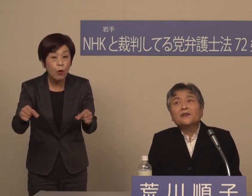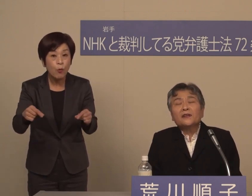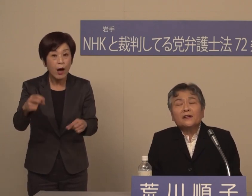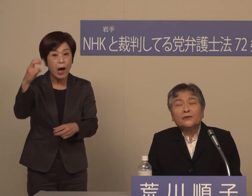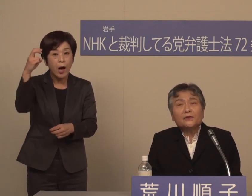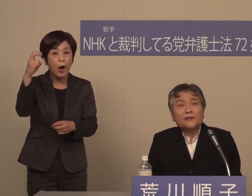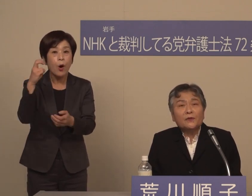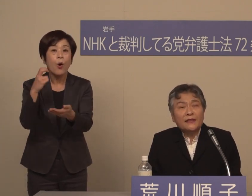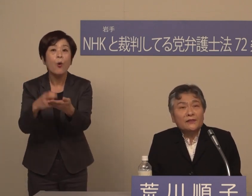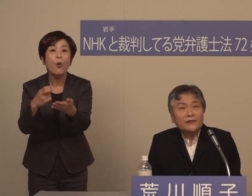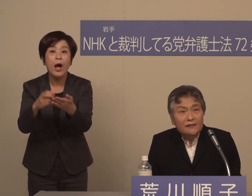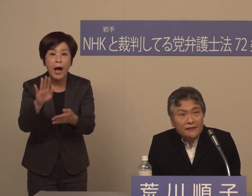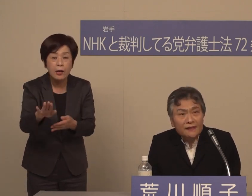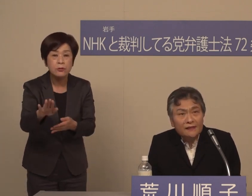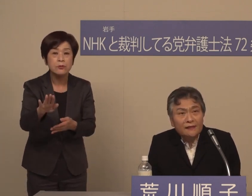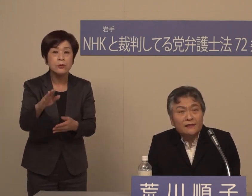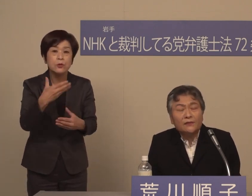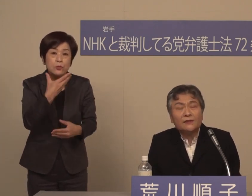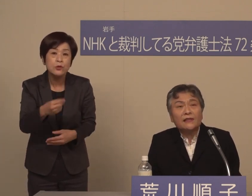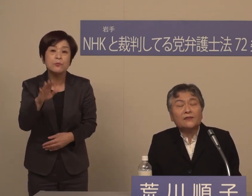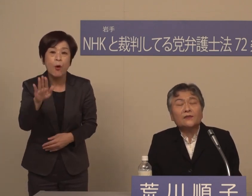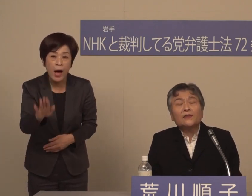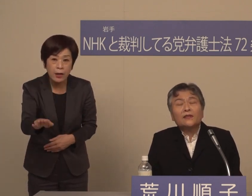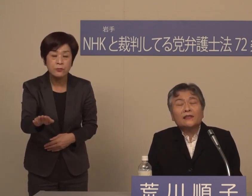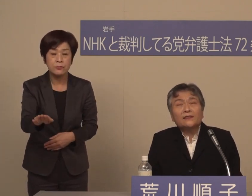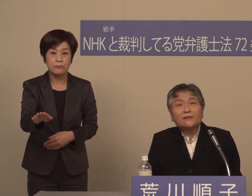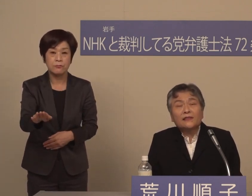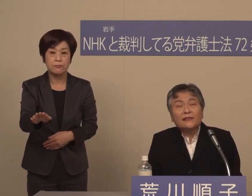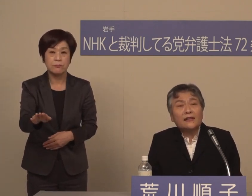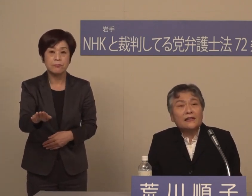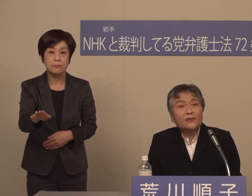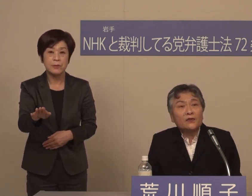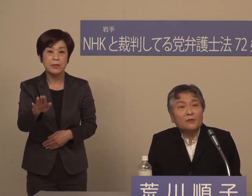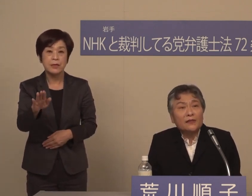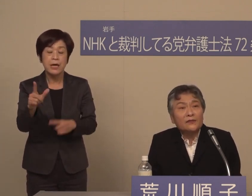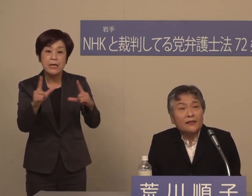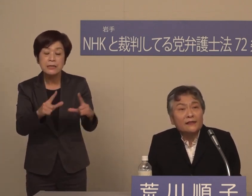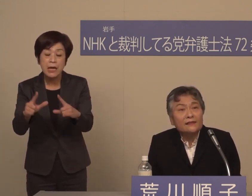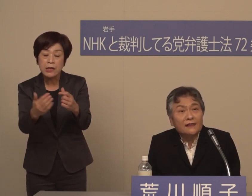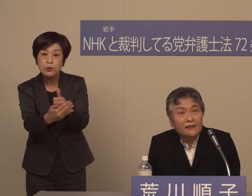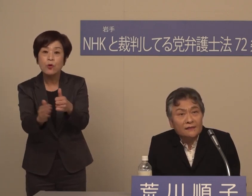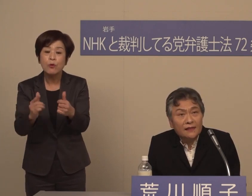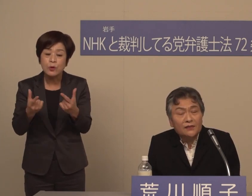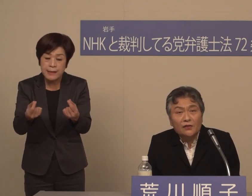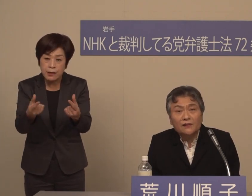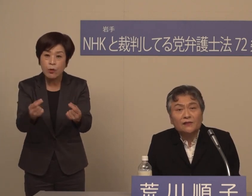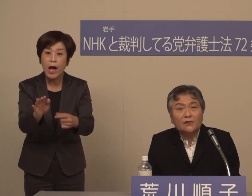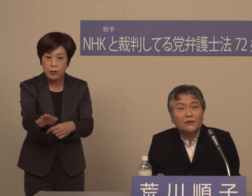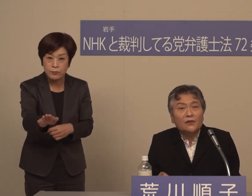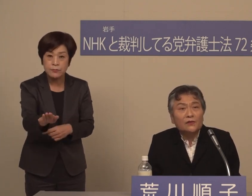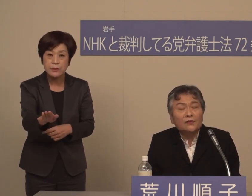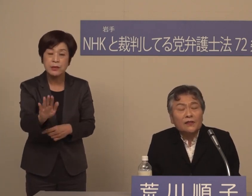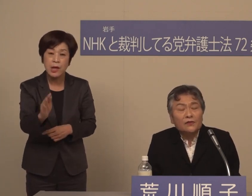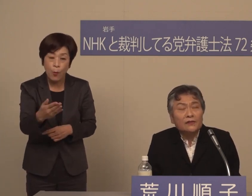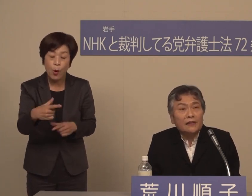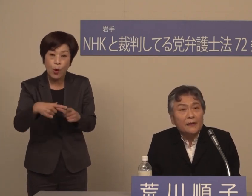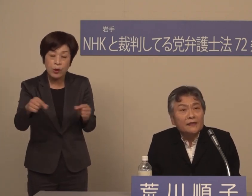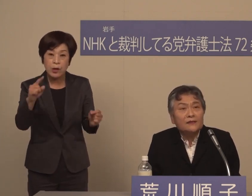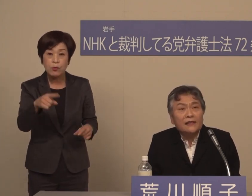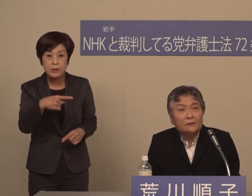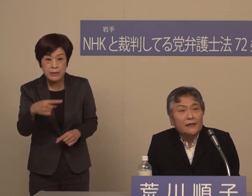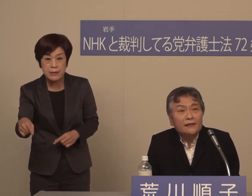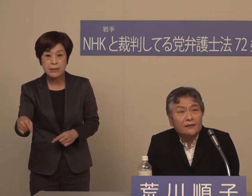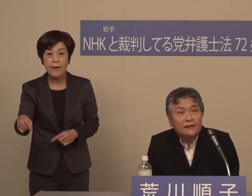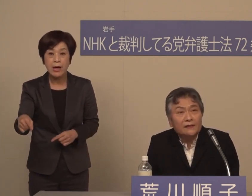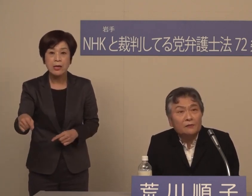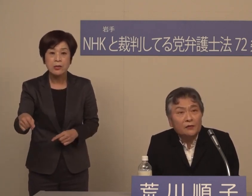あの福祉もちゃんとしてるじゃないですかそしてあのなんていうか聖竜ホームちゃんとやってるじゃないですか日本人のそうゆう所のため